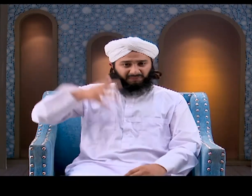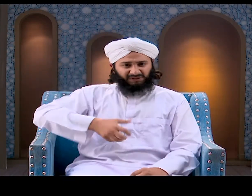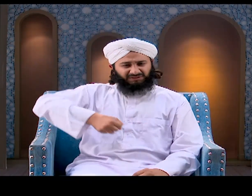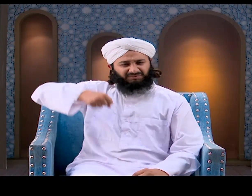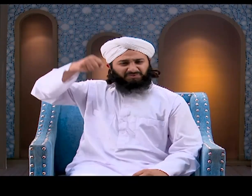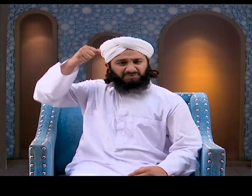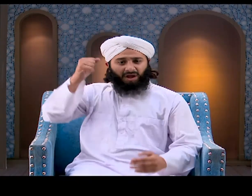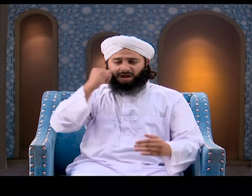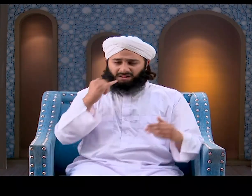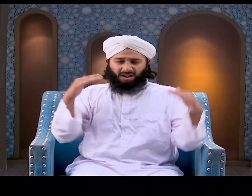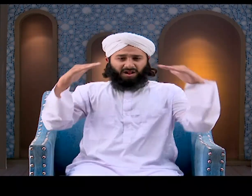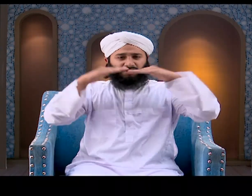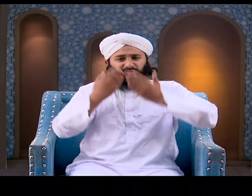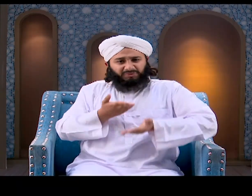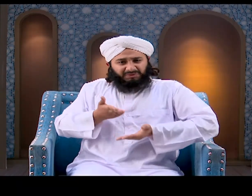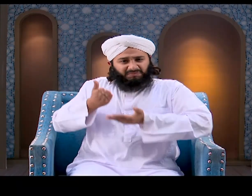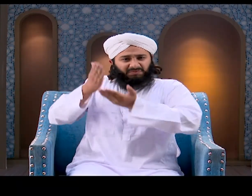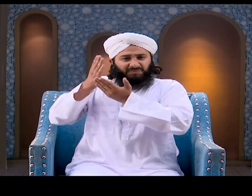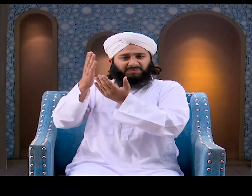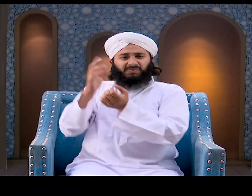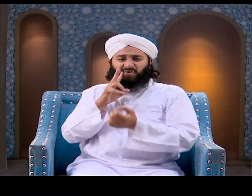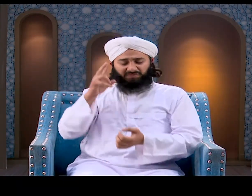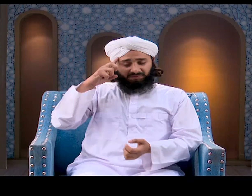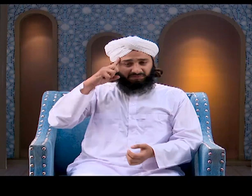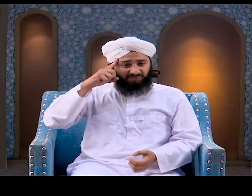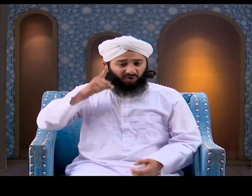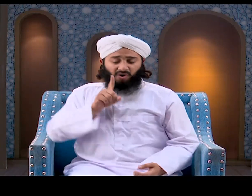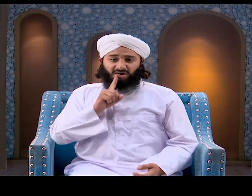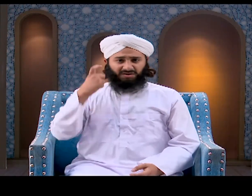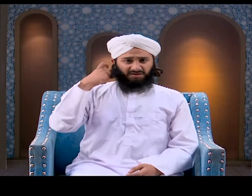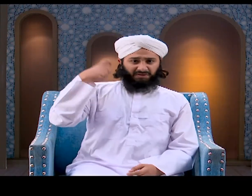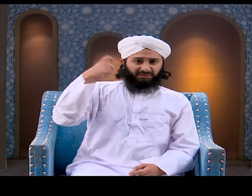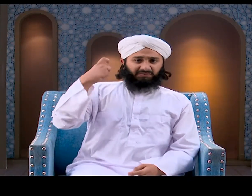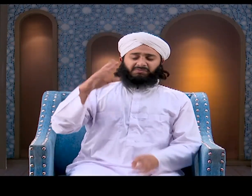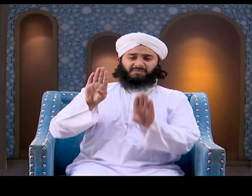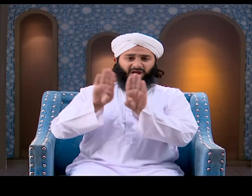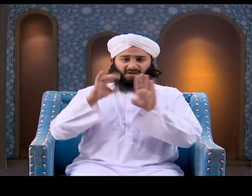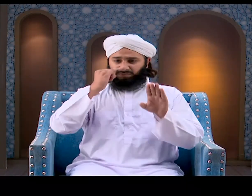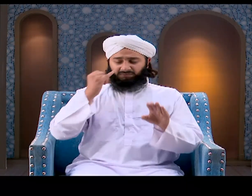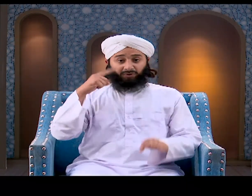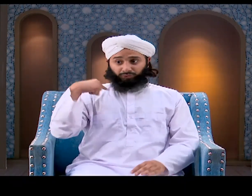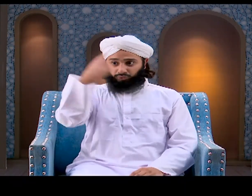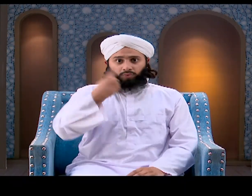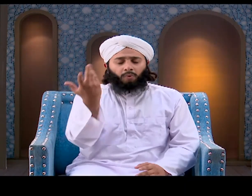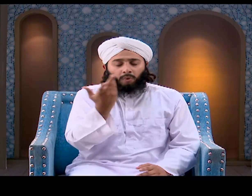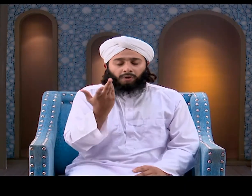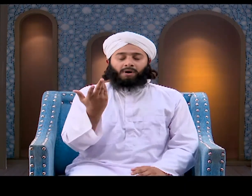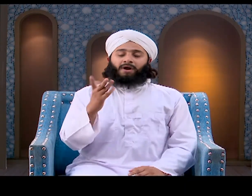آسمان کی طرف لے جایا جاتا ہے۔ آسمان کے دروازوں پر دستک دی جاتی ہے، آسمان والے پوچھتے ہیں یہ کون ہے؟ فرشتے کہتے ہیں